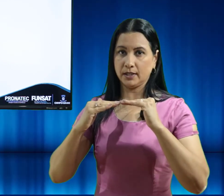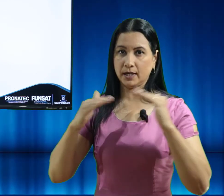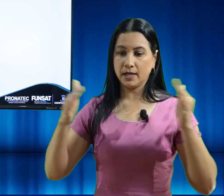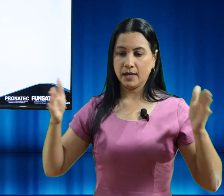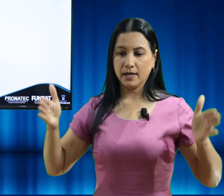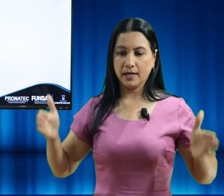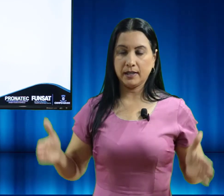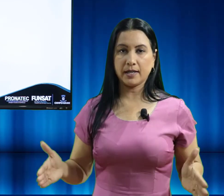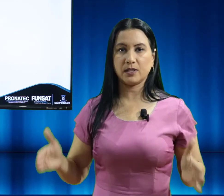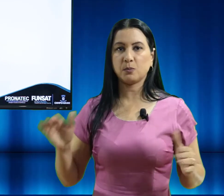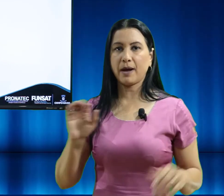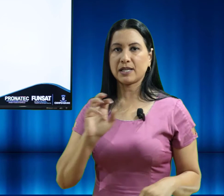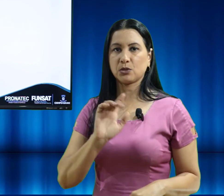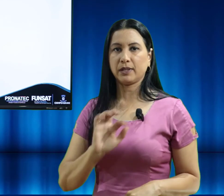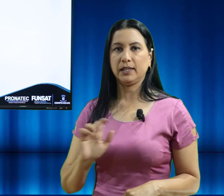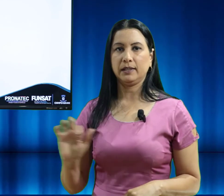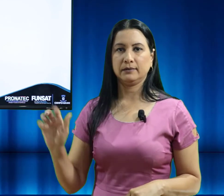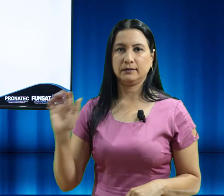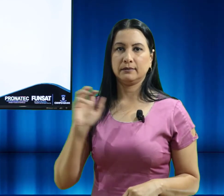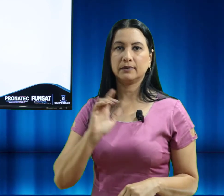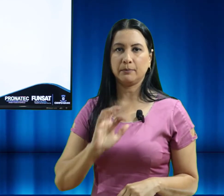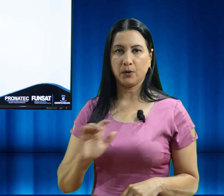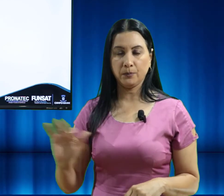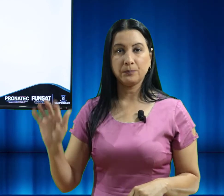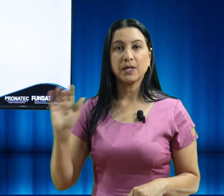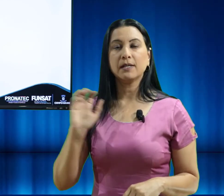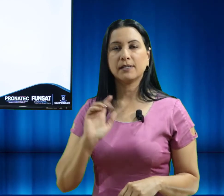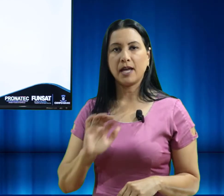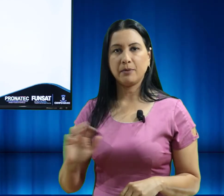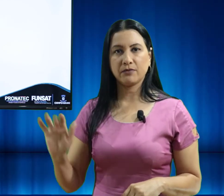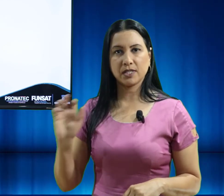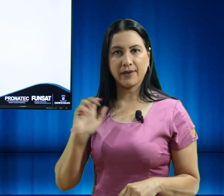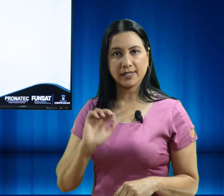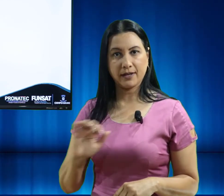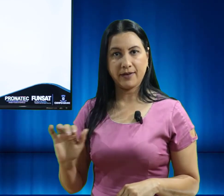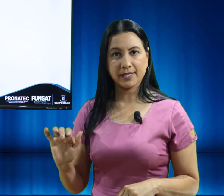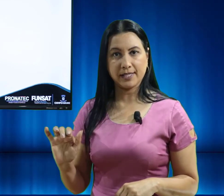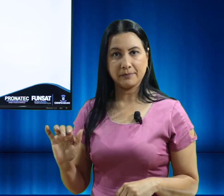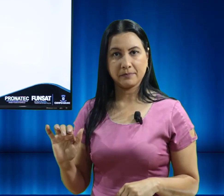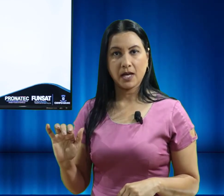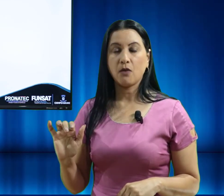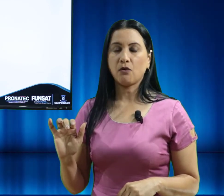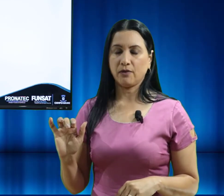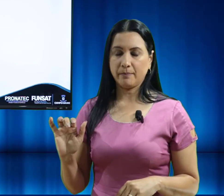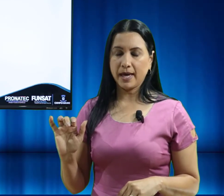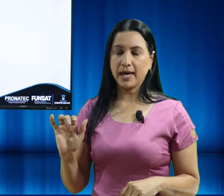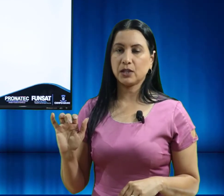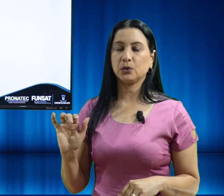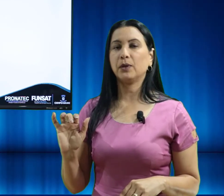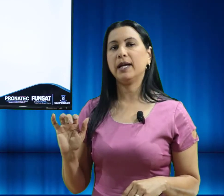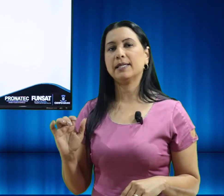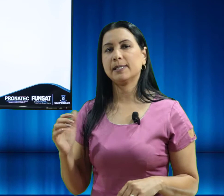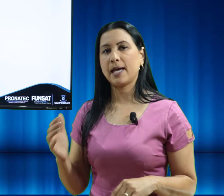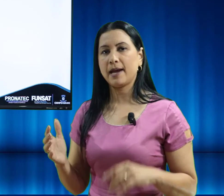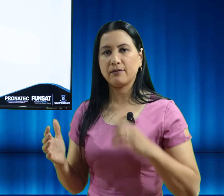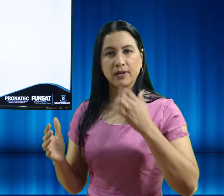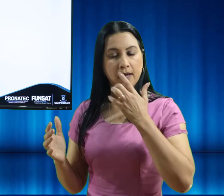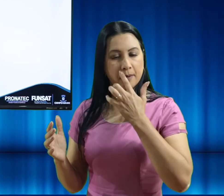mediana e nesse espaço aqui, tá bom? Sempre você vai escrever assim. O alfabeto, ele serve para